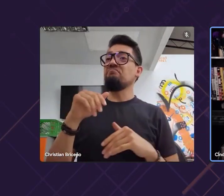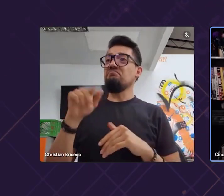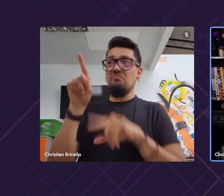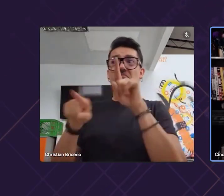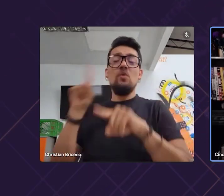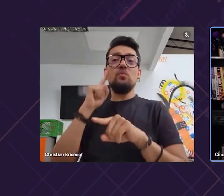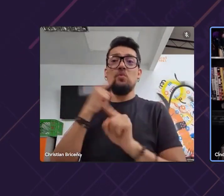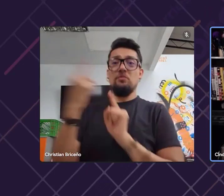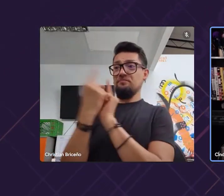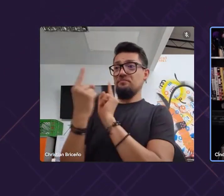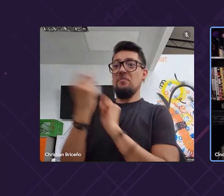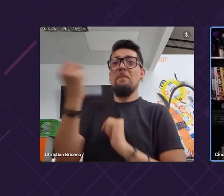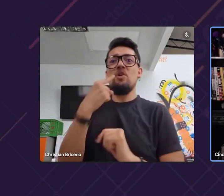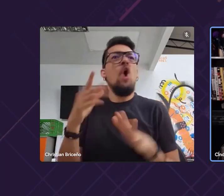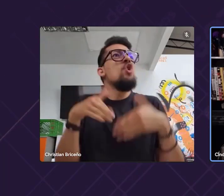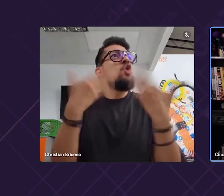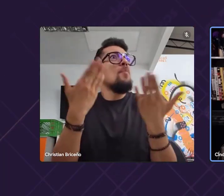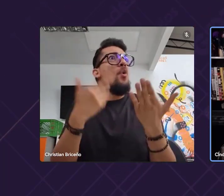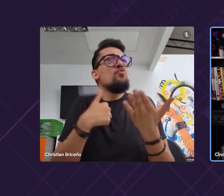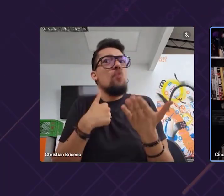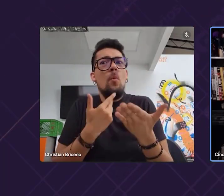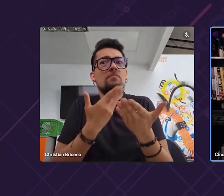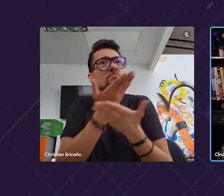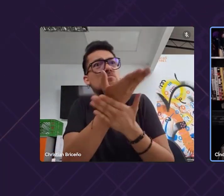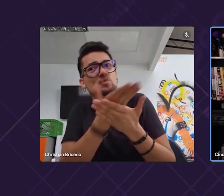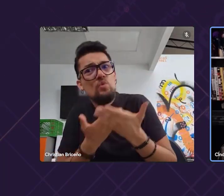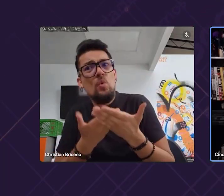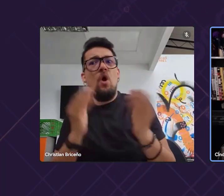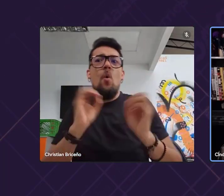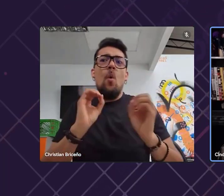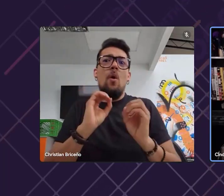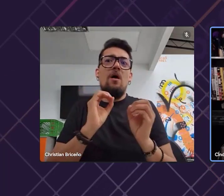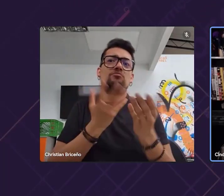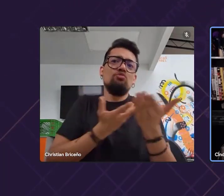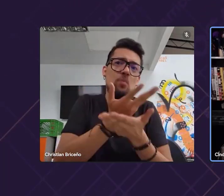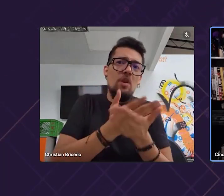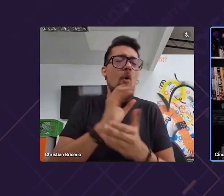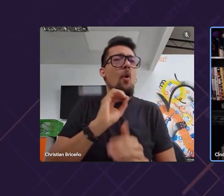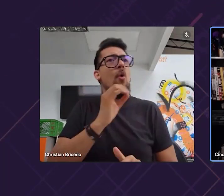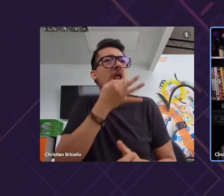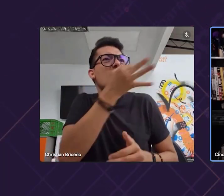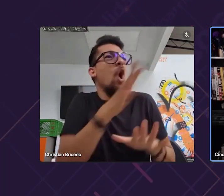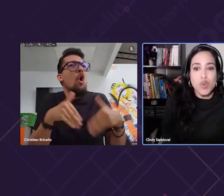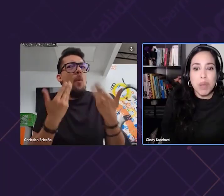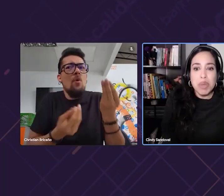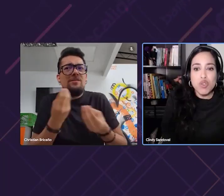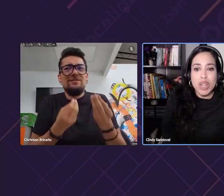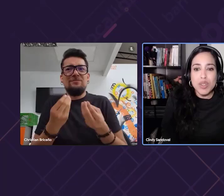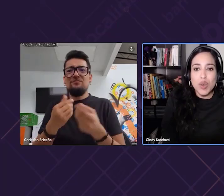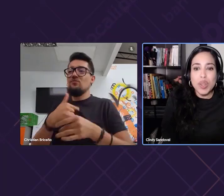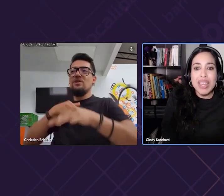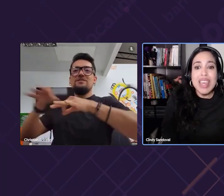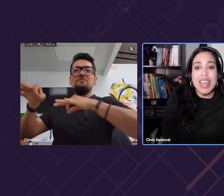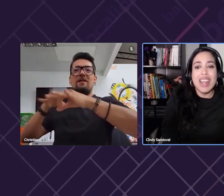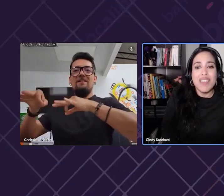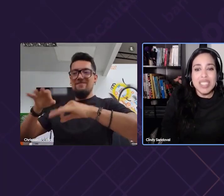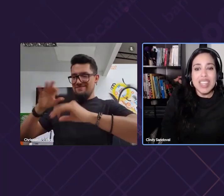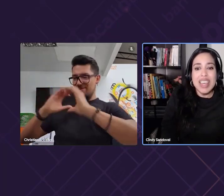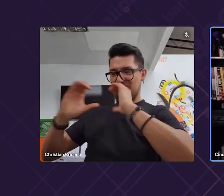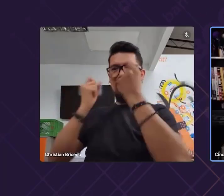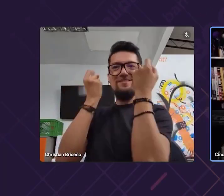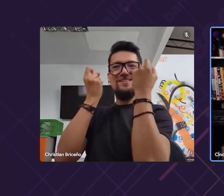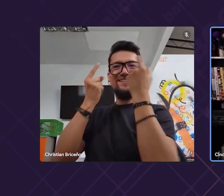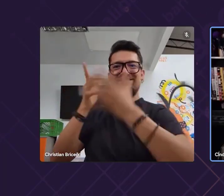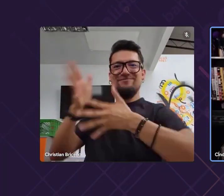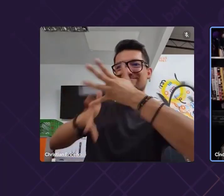una persona sorda, igual que yo, vive, sabe y siente lo que es ser una persona sorda, y a